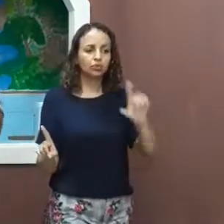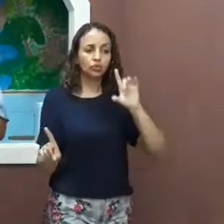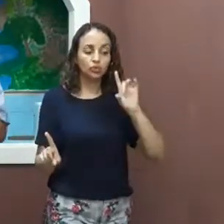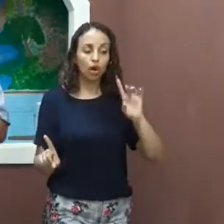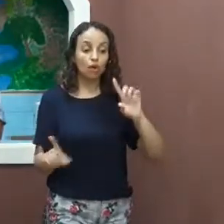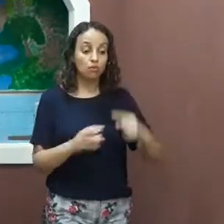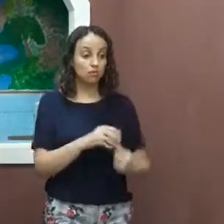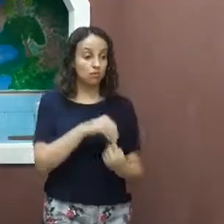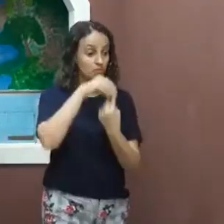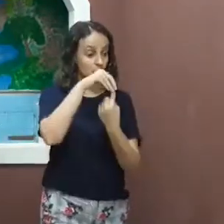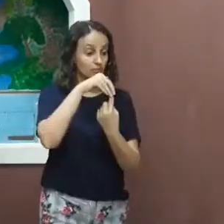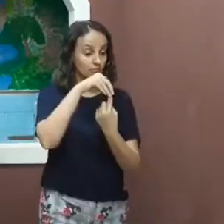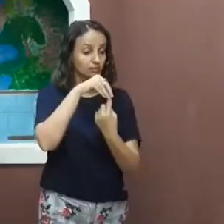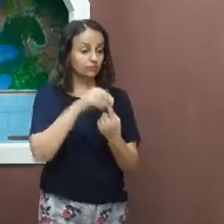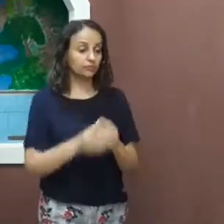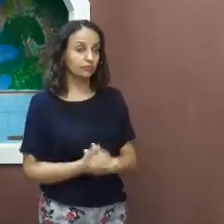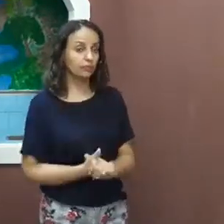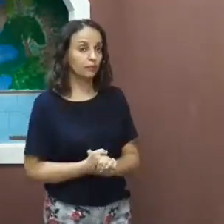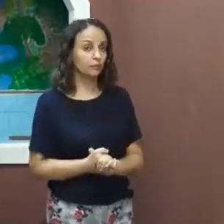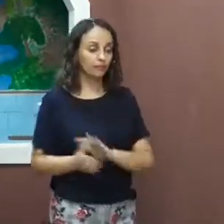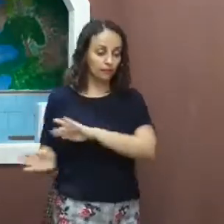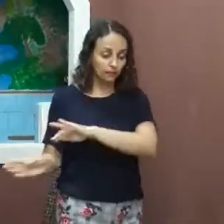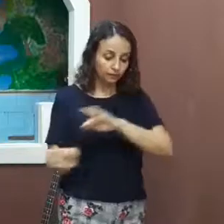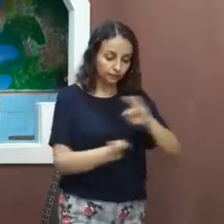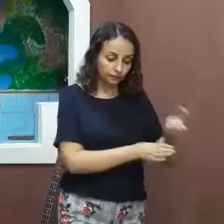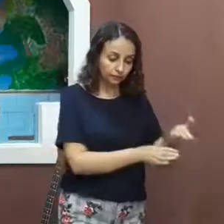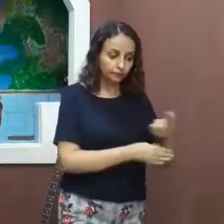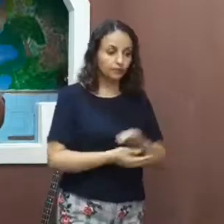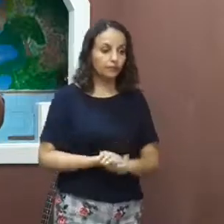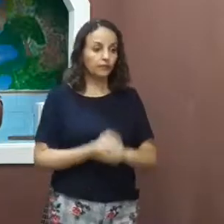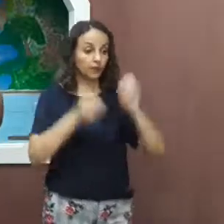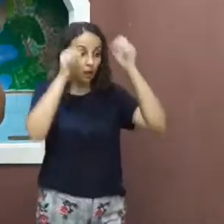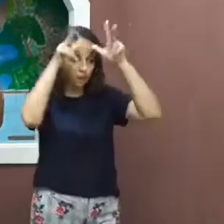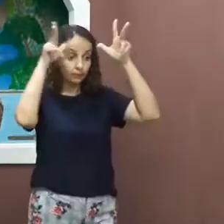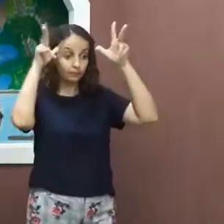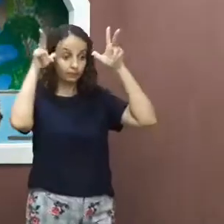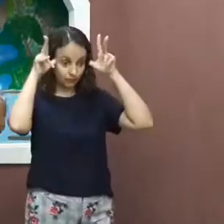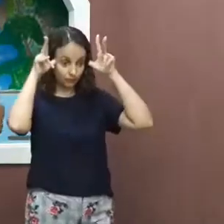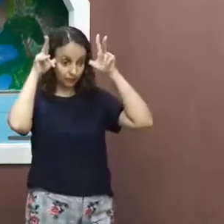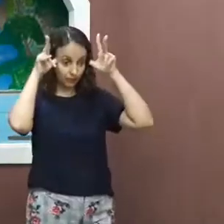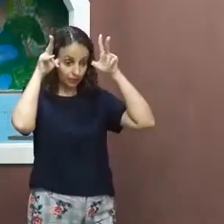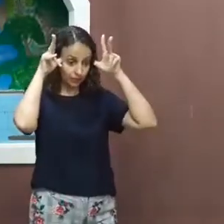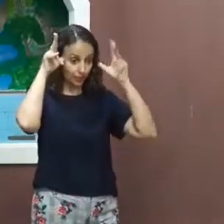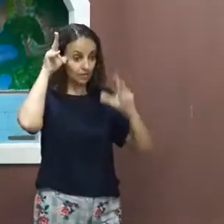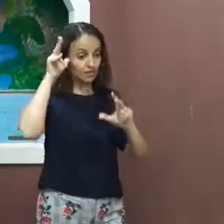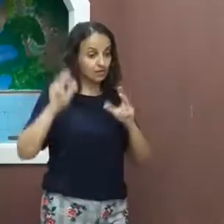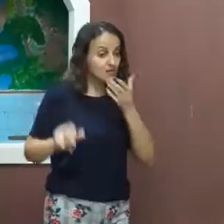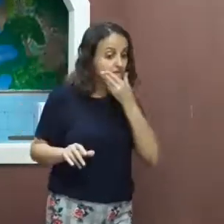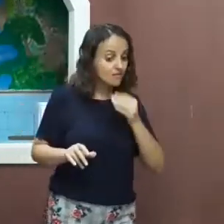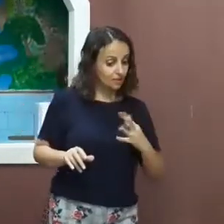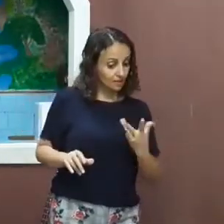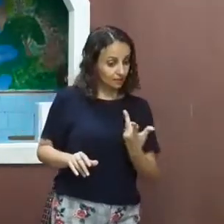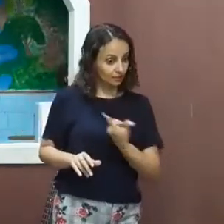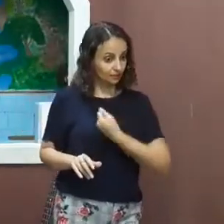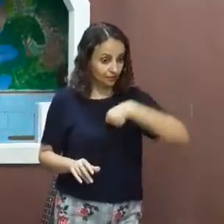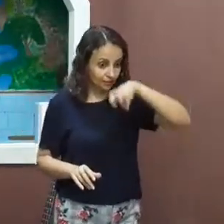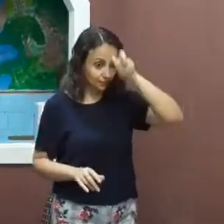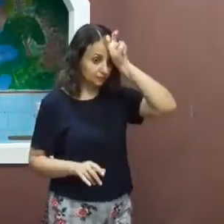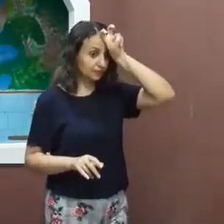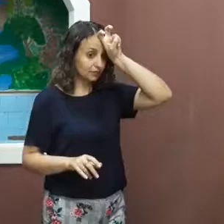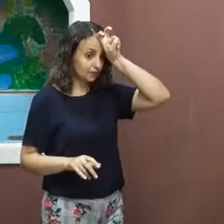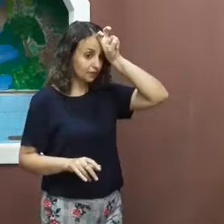que lá quando Moisés, o grande salvador do Egito, ele foi salvo também